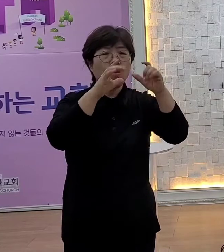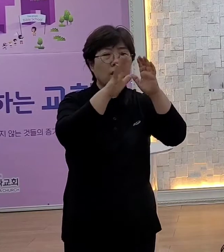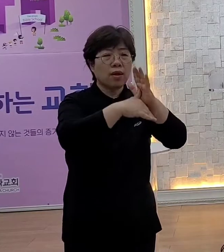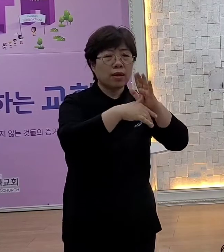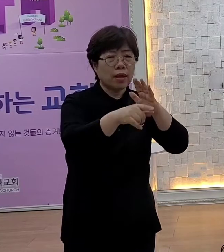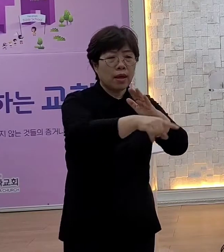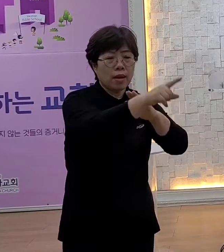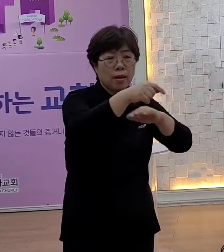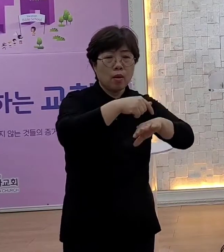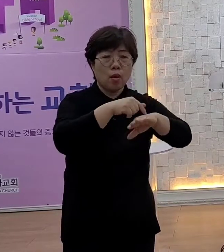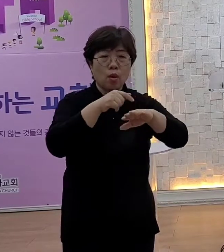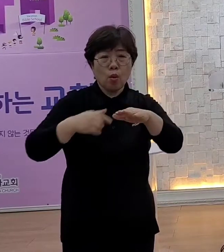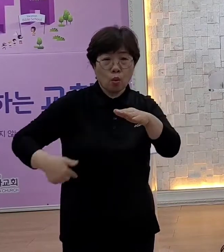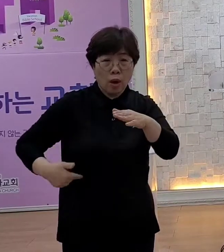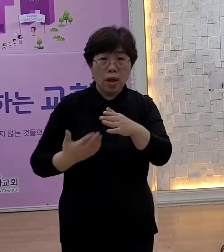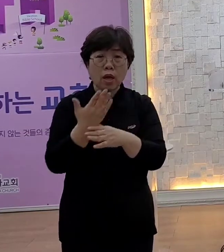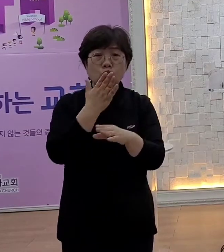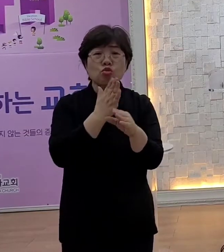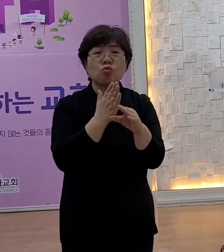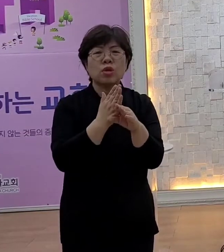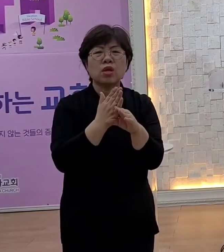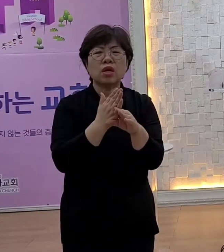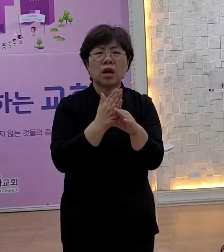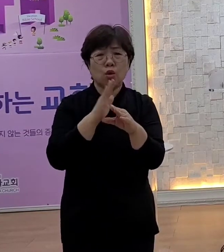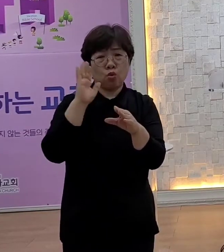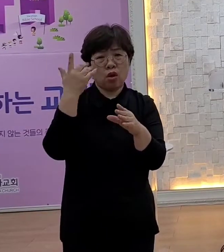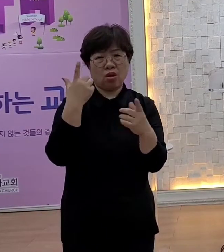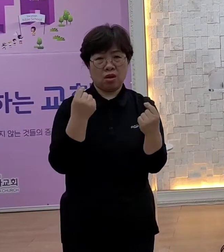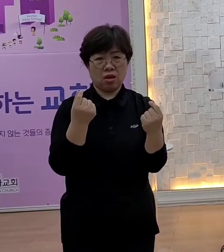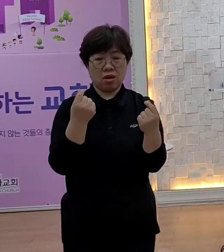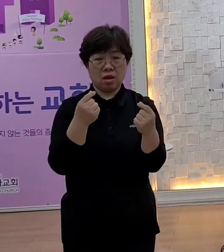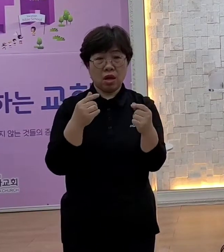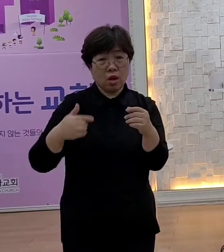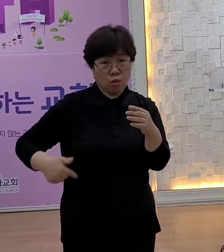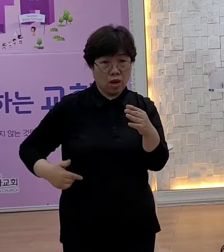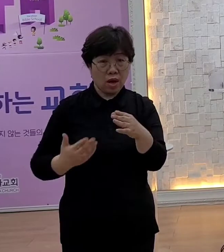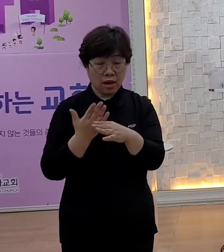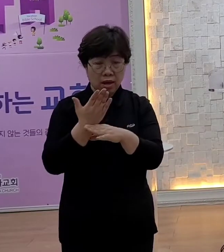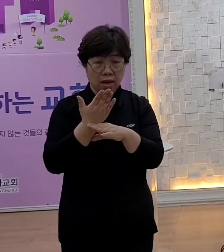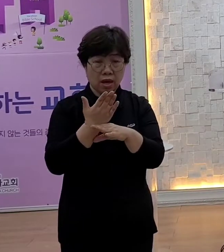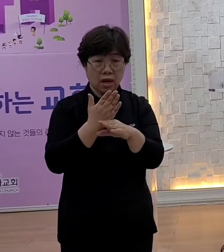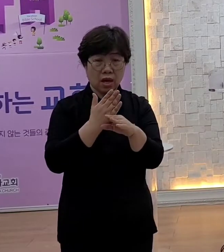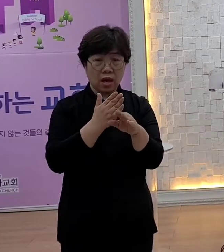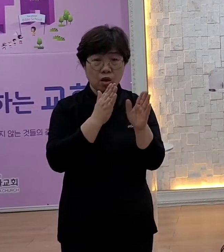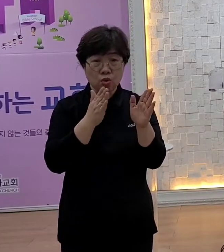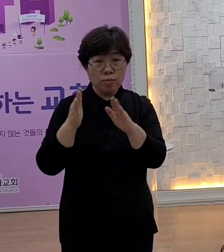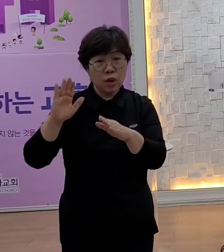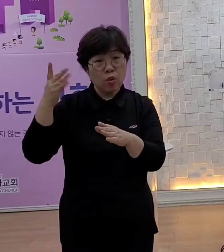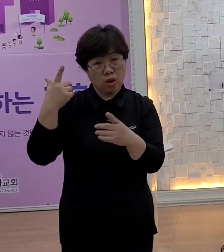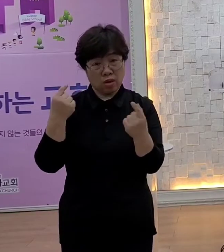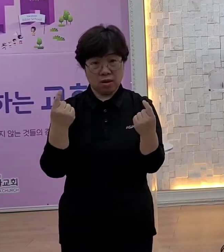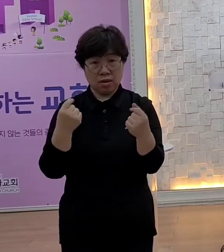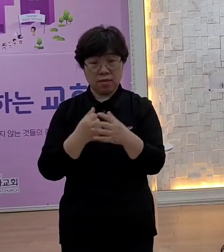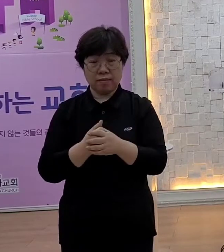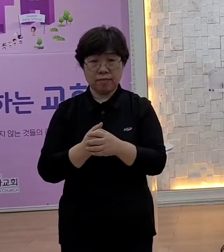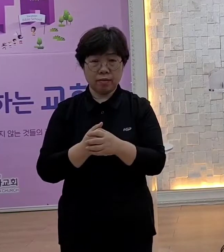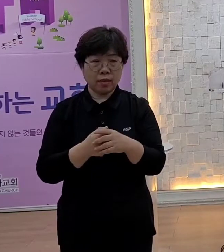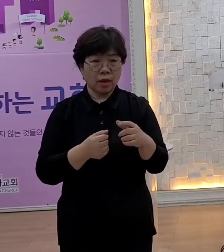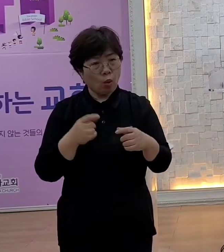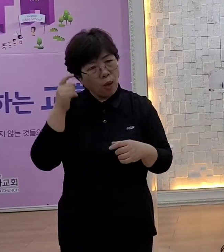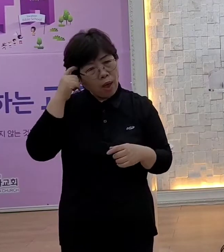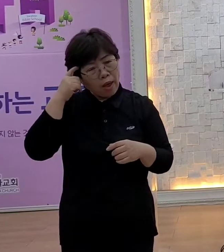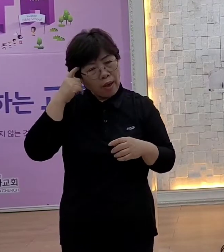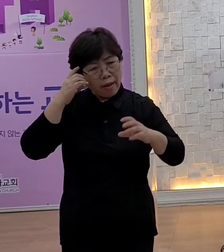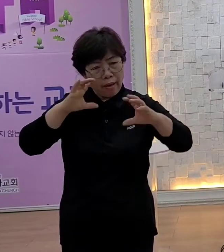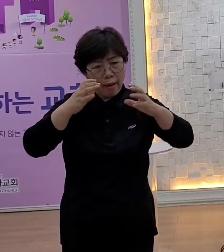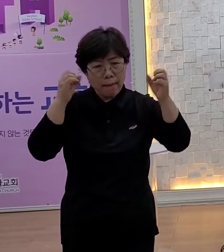그러니까 이미 이 백성들의 마음 가운데 큰 두려움이 있었어요. 우리 이러다가 이 나라 망하는 거 아닌가? 진짜 죽는 거